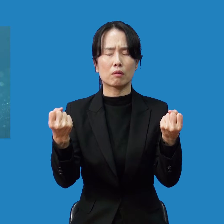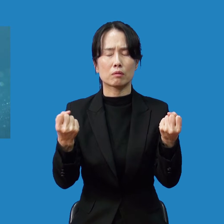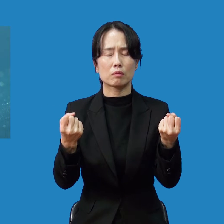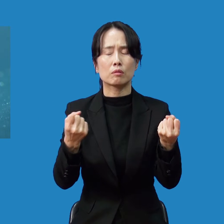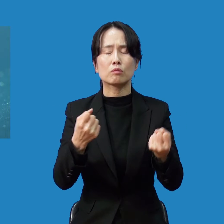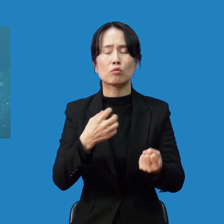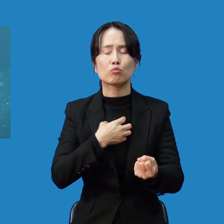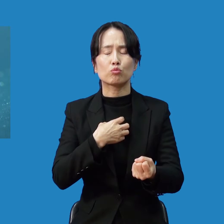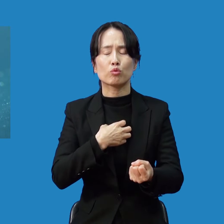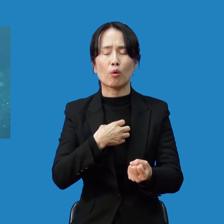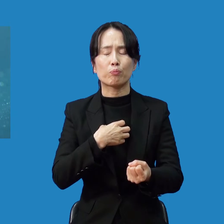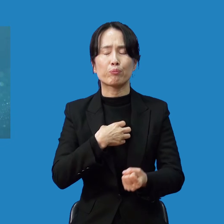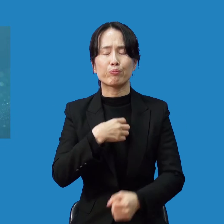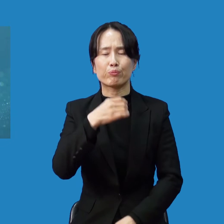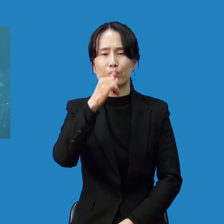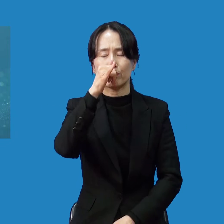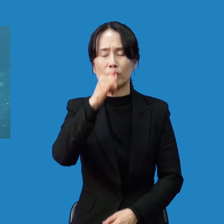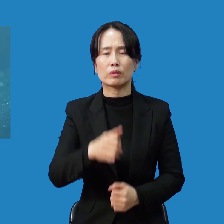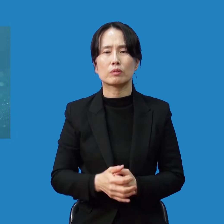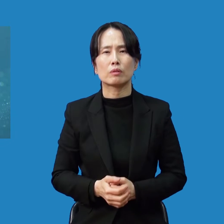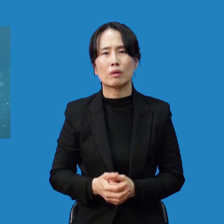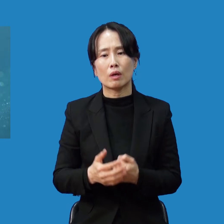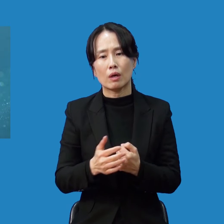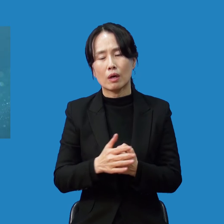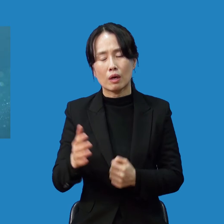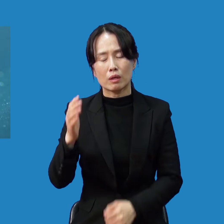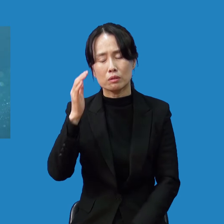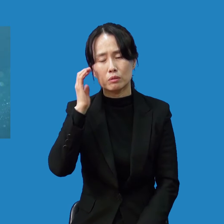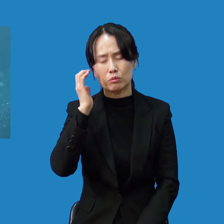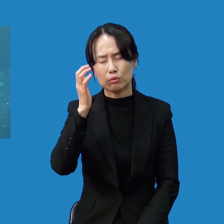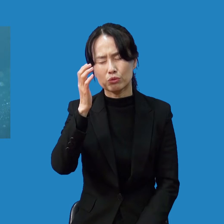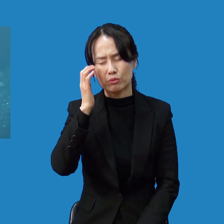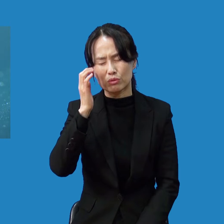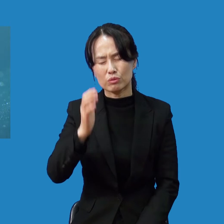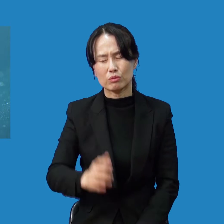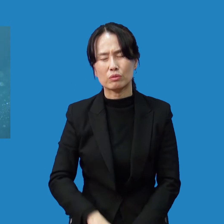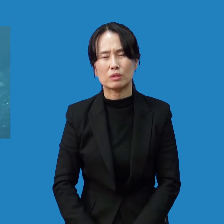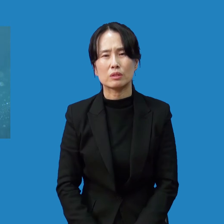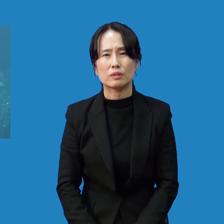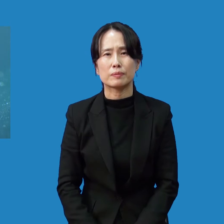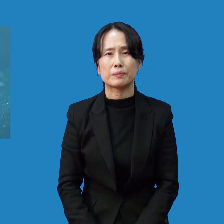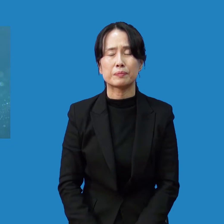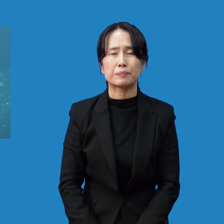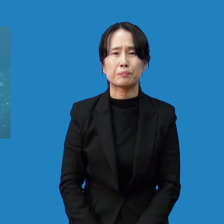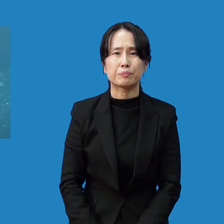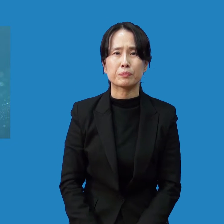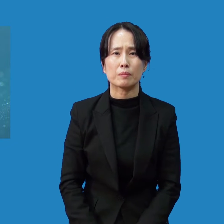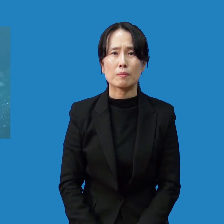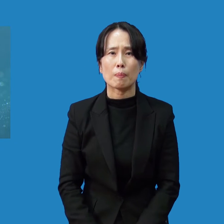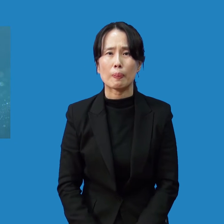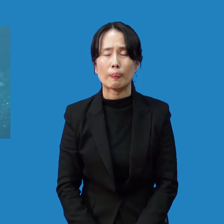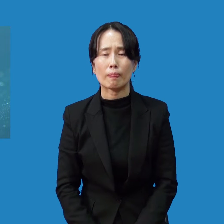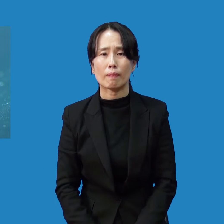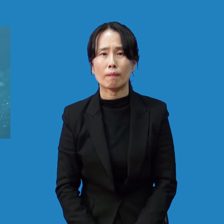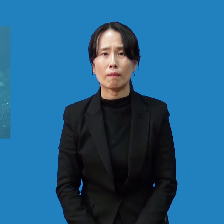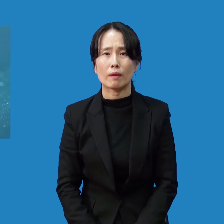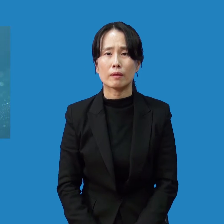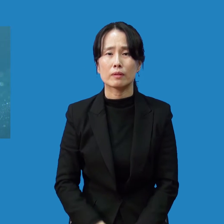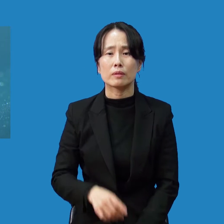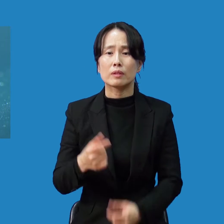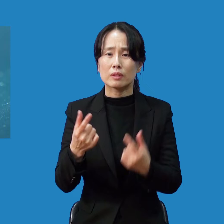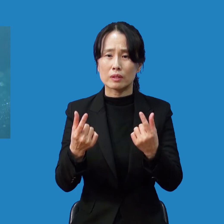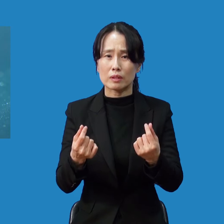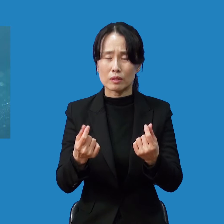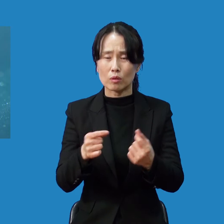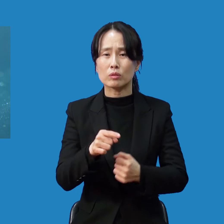그런 문제로 발전을 하니까 그게 참 곤란한 것이죠. 그래서 이런